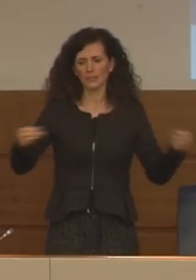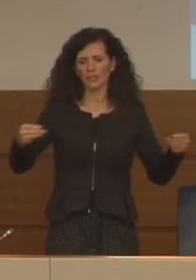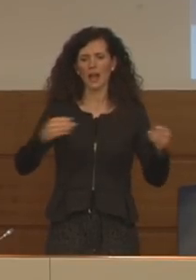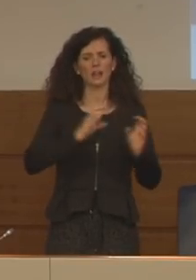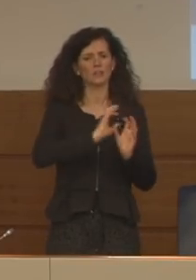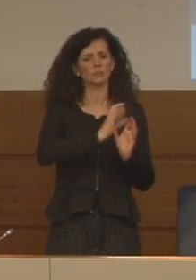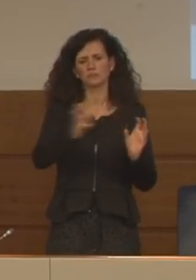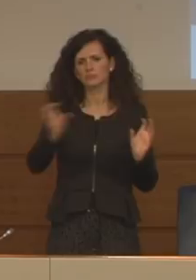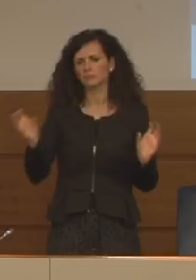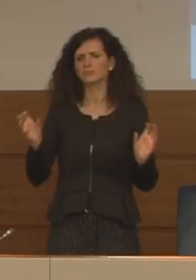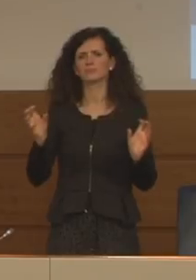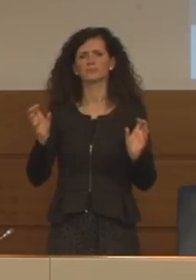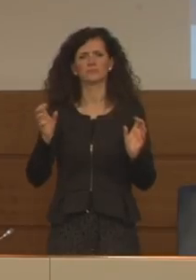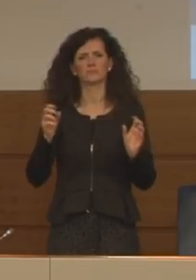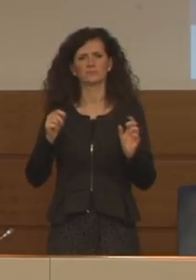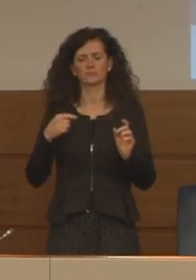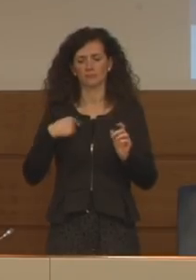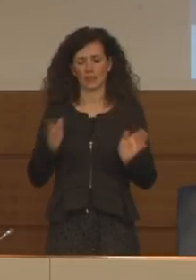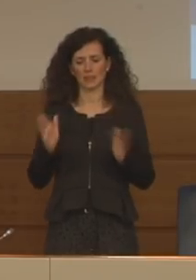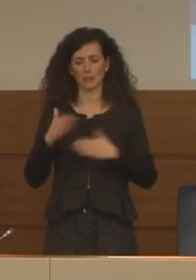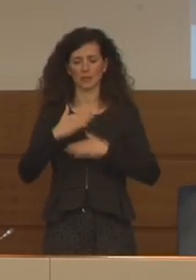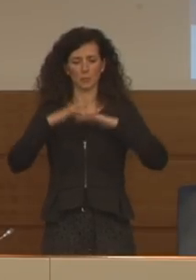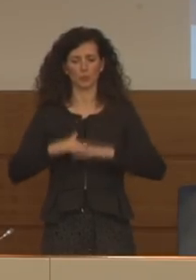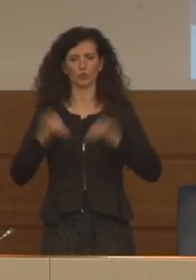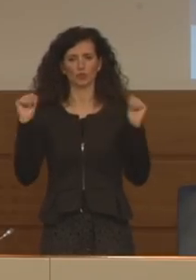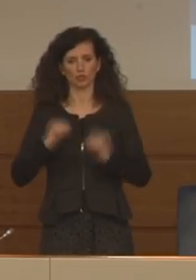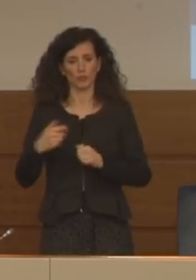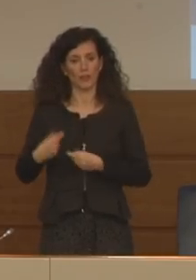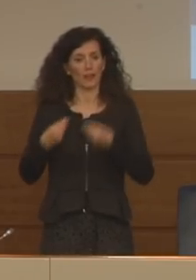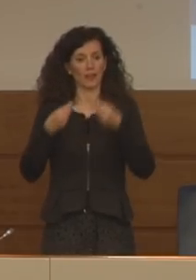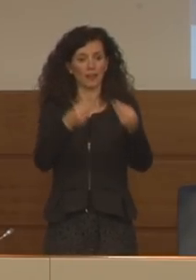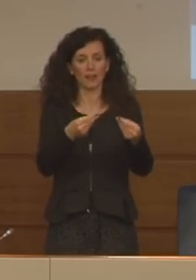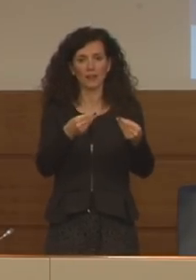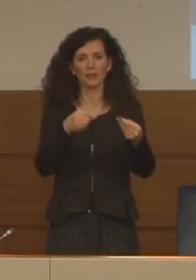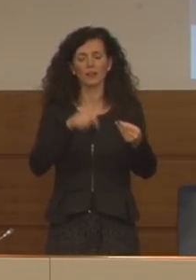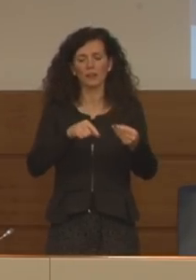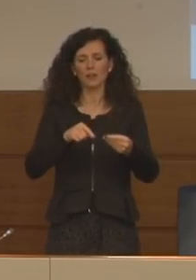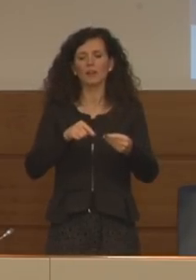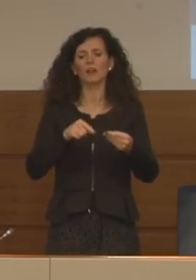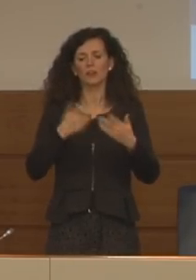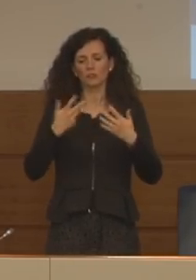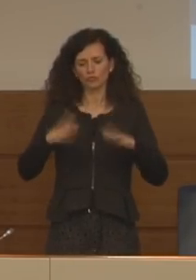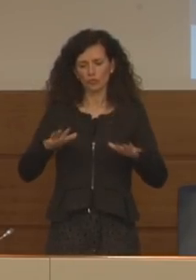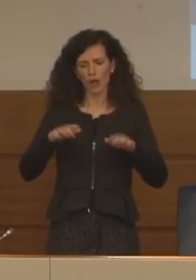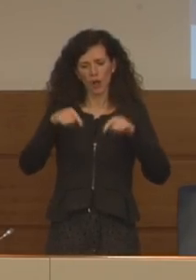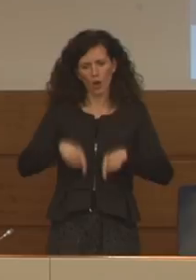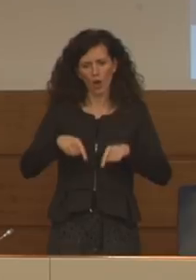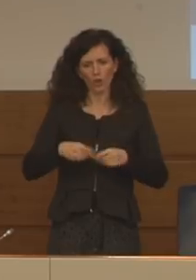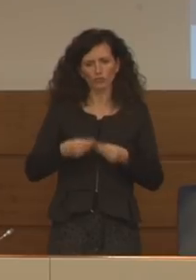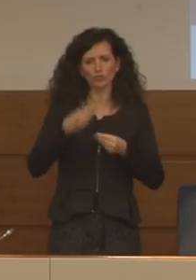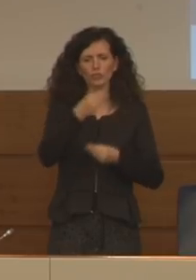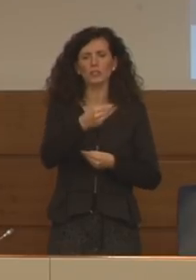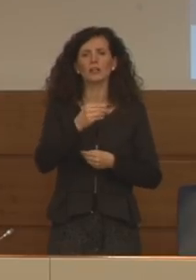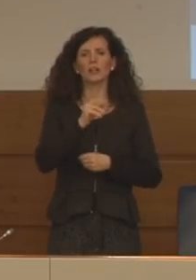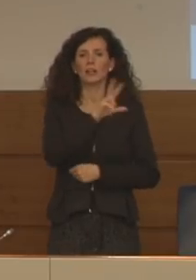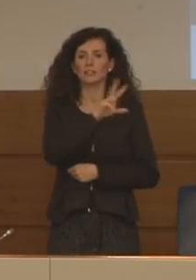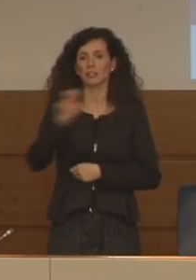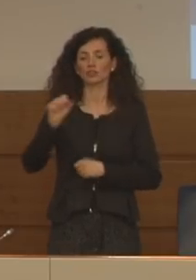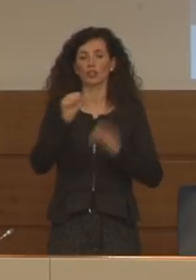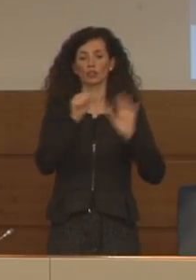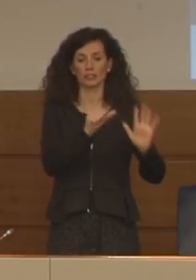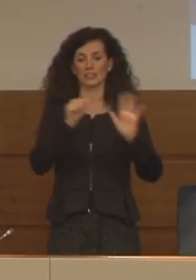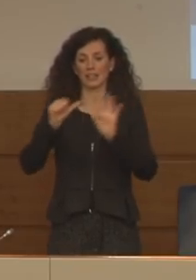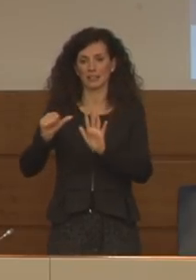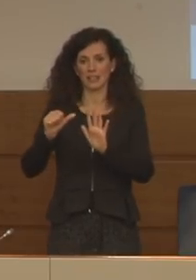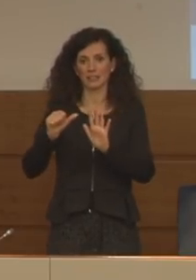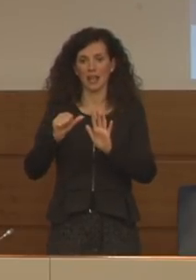vari consegnati dal dipartimento della protezione civile registriamo ad oggi la consegna di 366